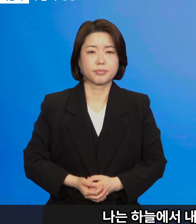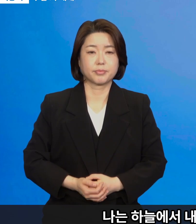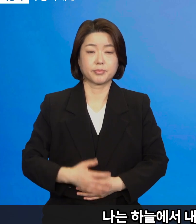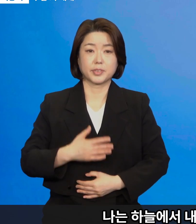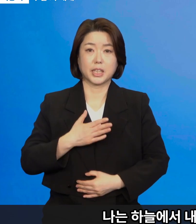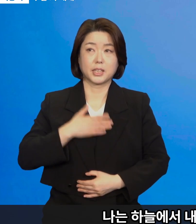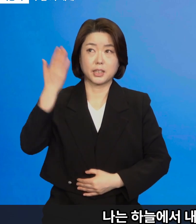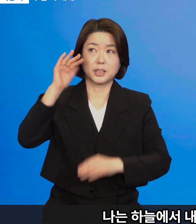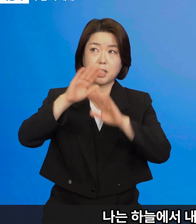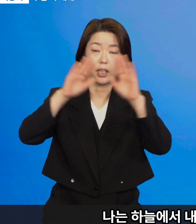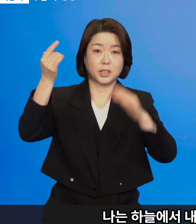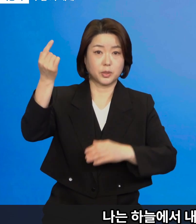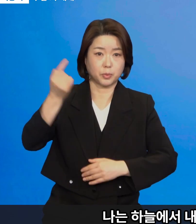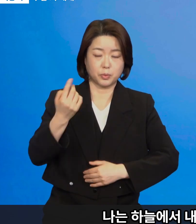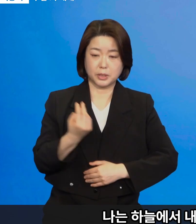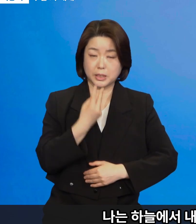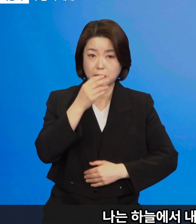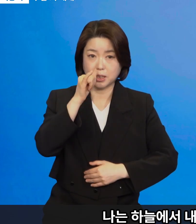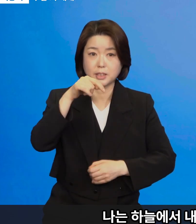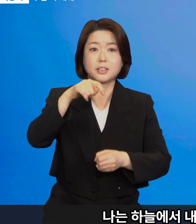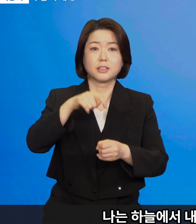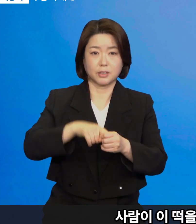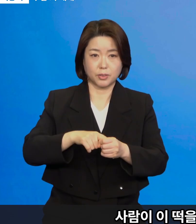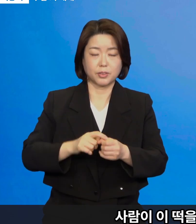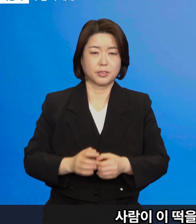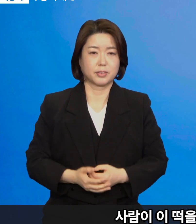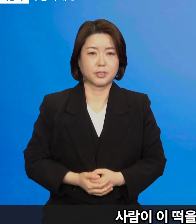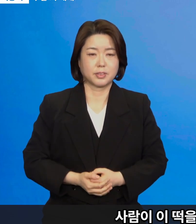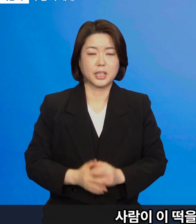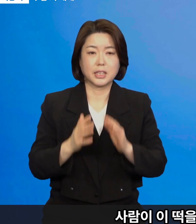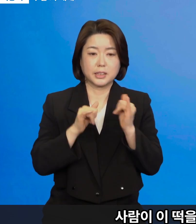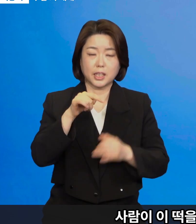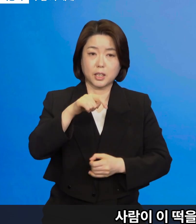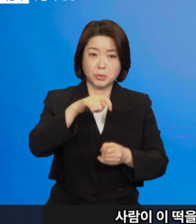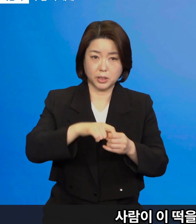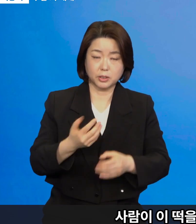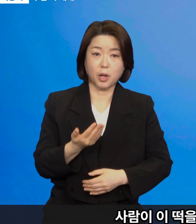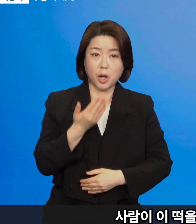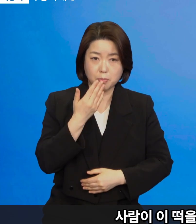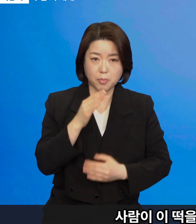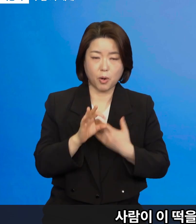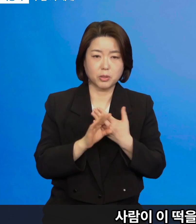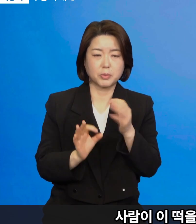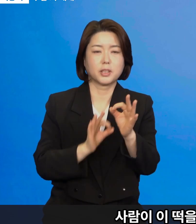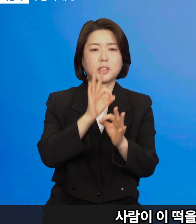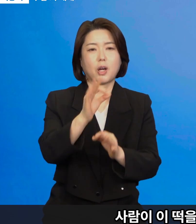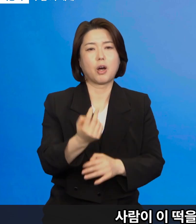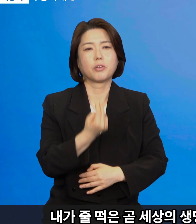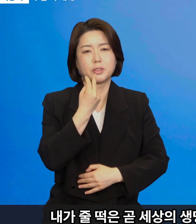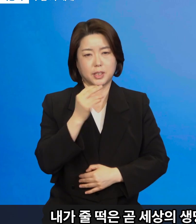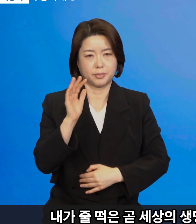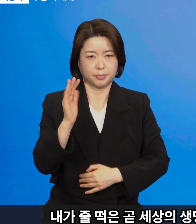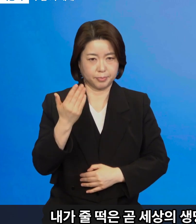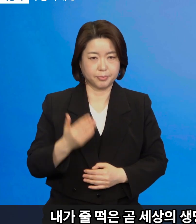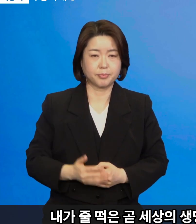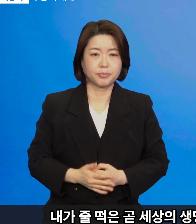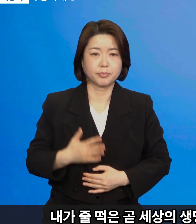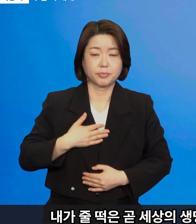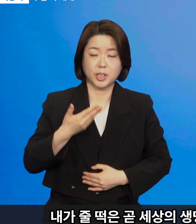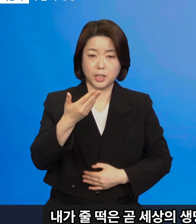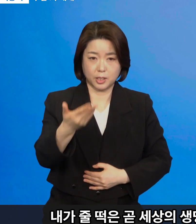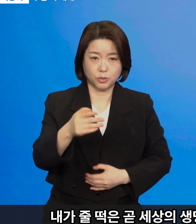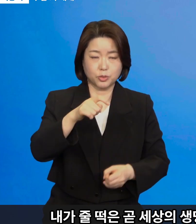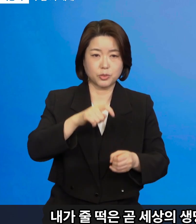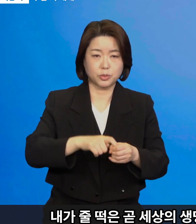나는 하늘에서 내려온 살아있는 떡이니 사람이 이 떡을 먹으면 영생하리라. 내가 줄 떡은